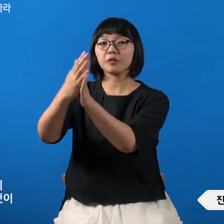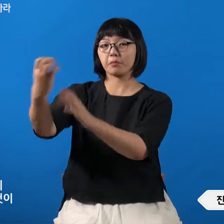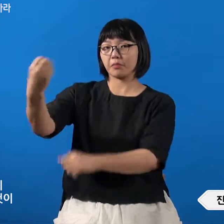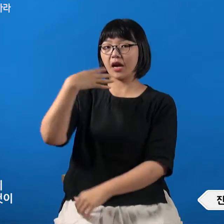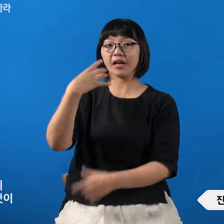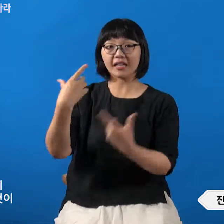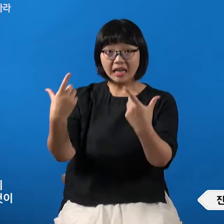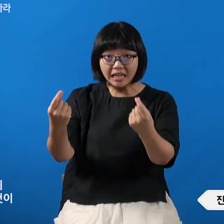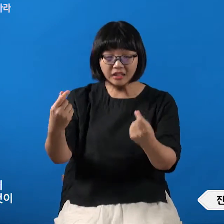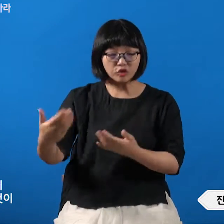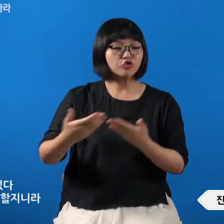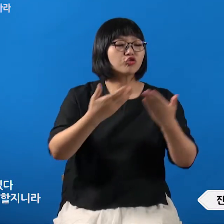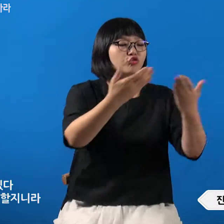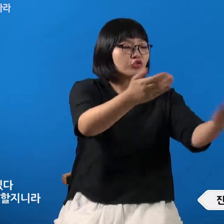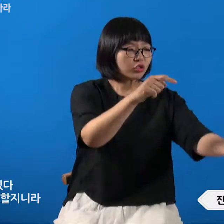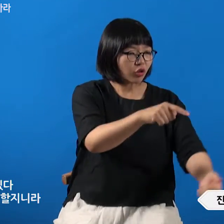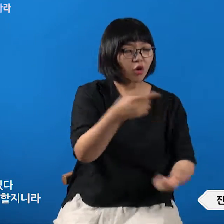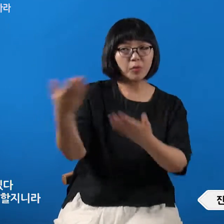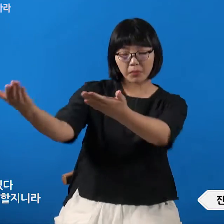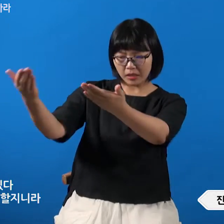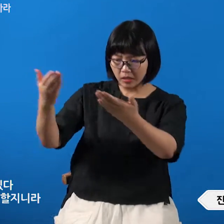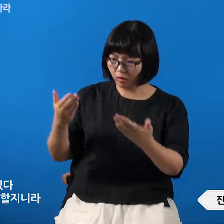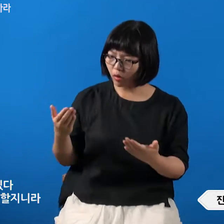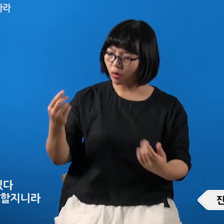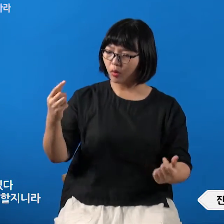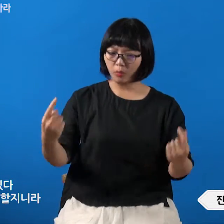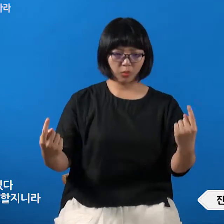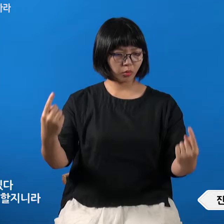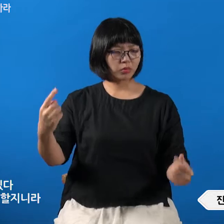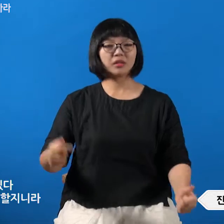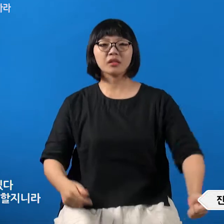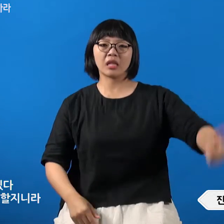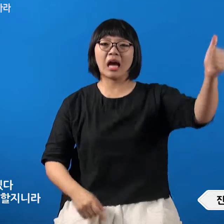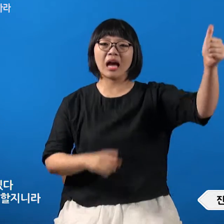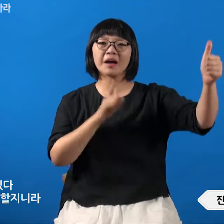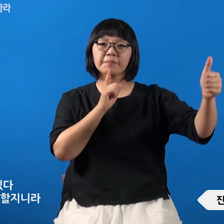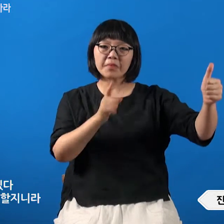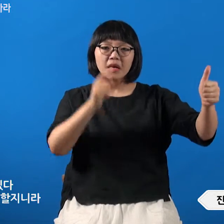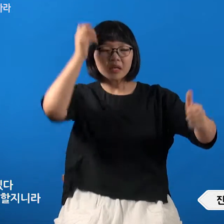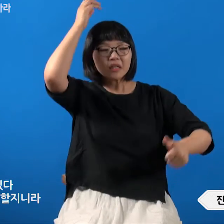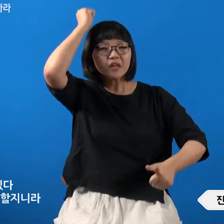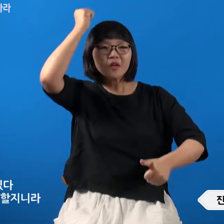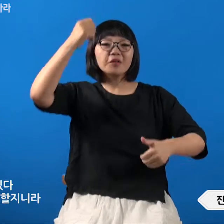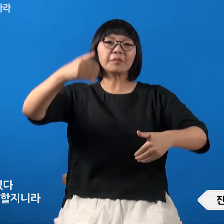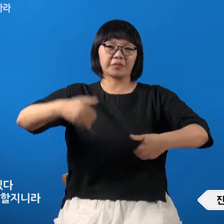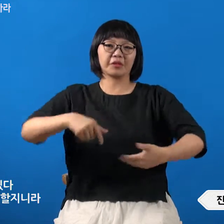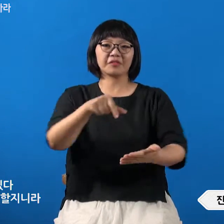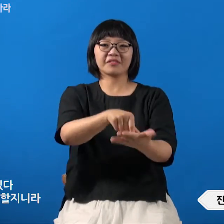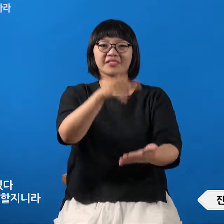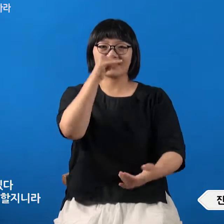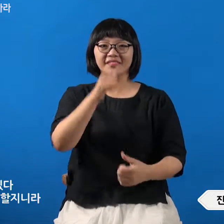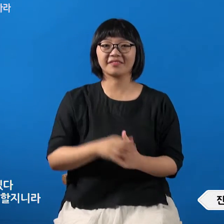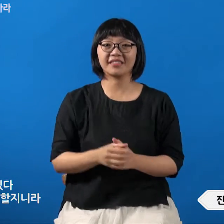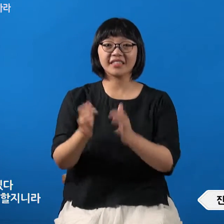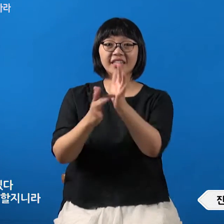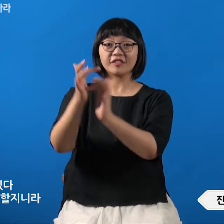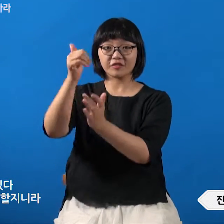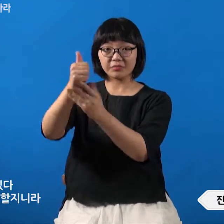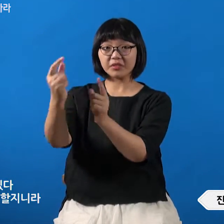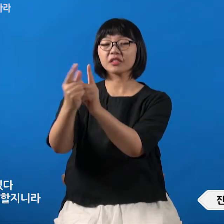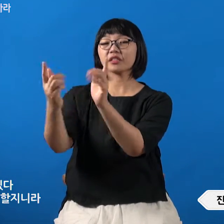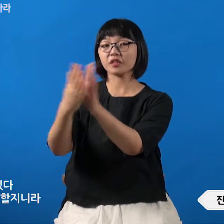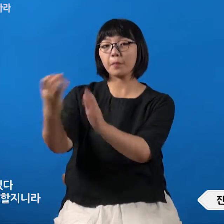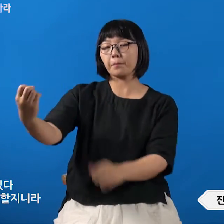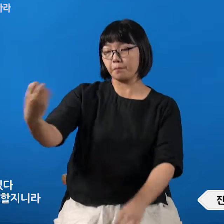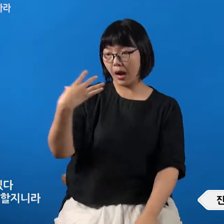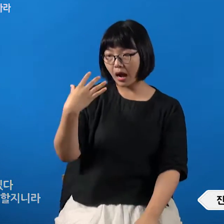받는 것보다 복이 있다 하심을 기억하여야 할지니라. 예수님께서 친히 말씀하셨습니다.